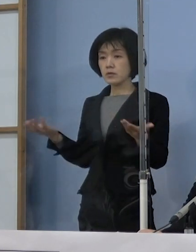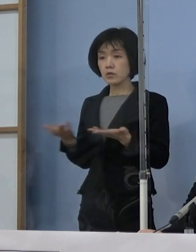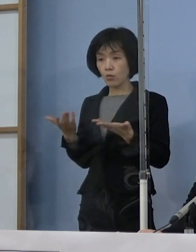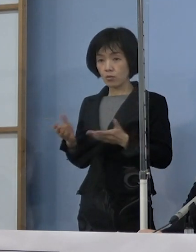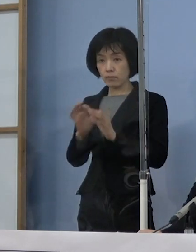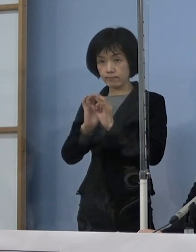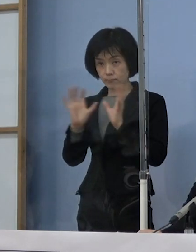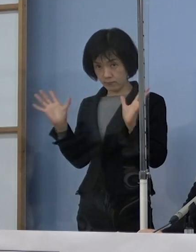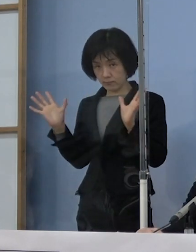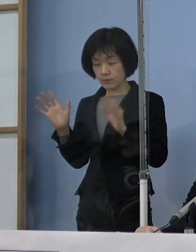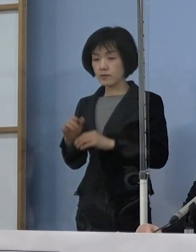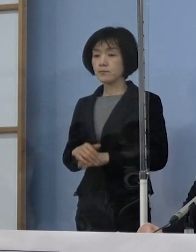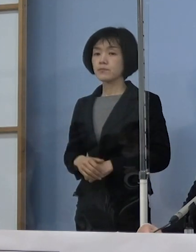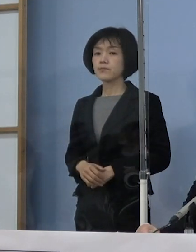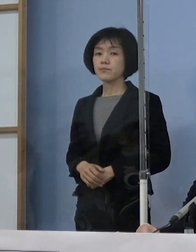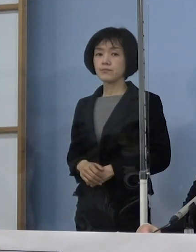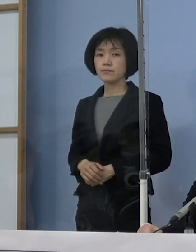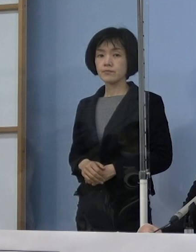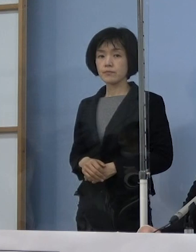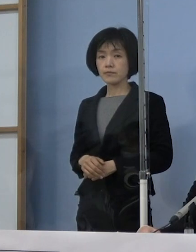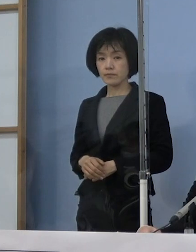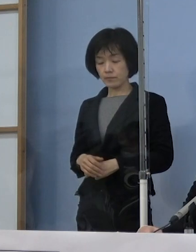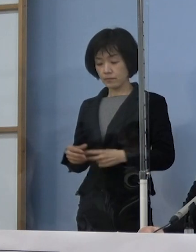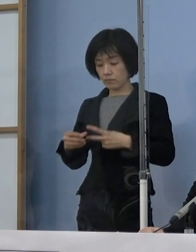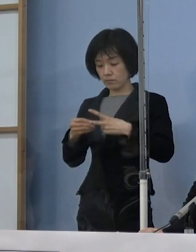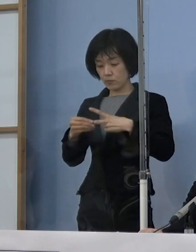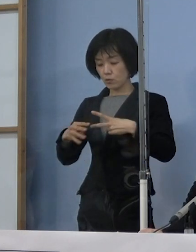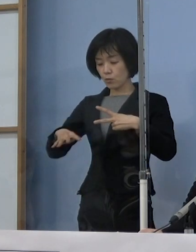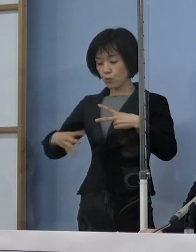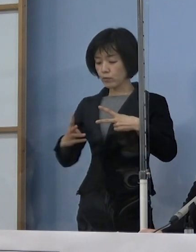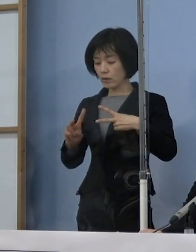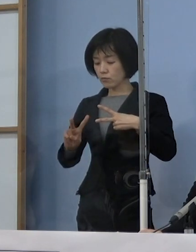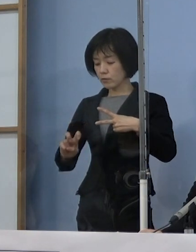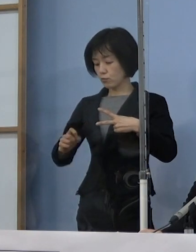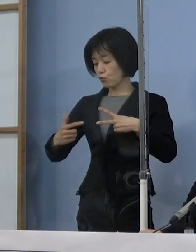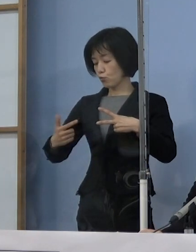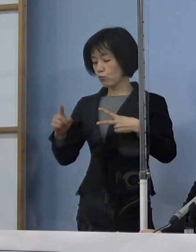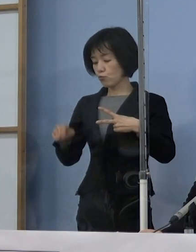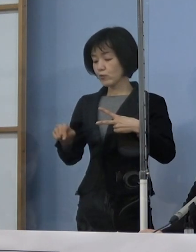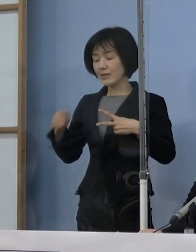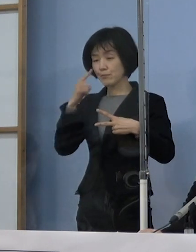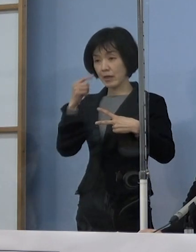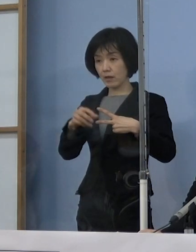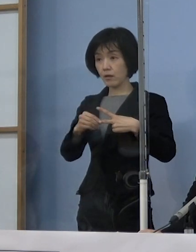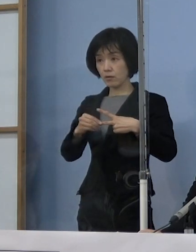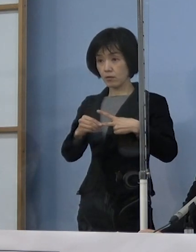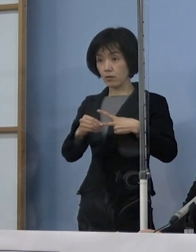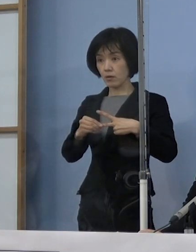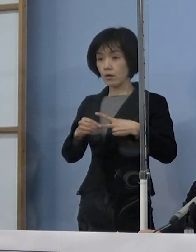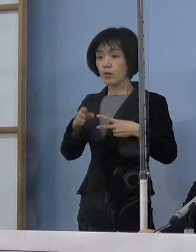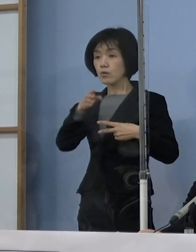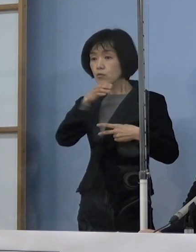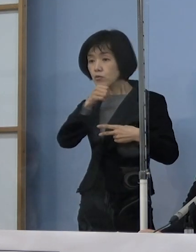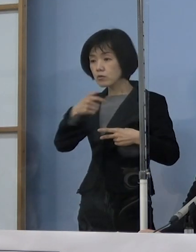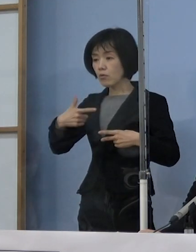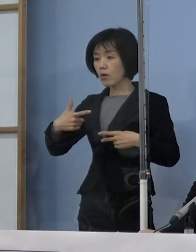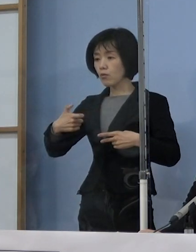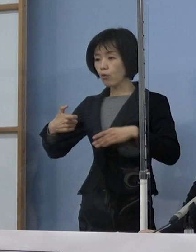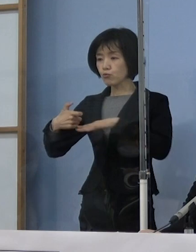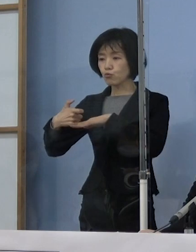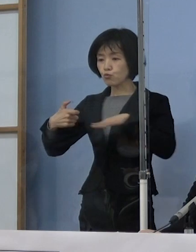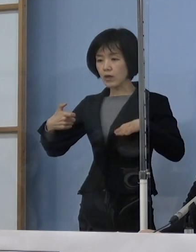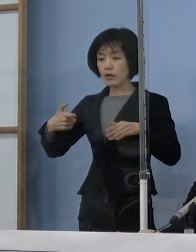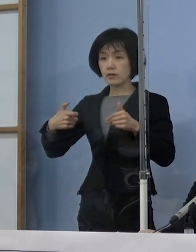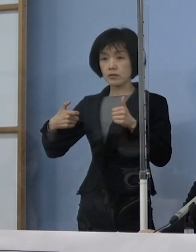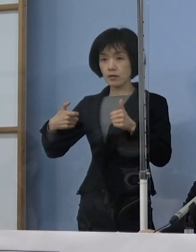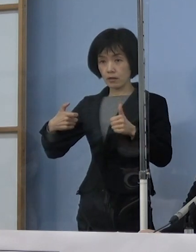無職です。続きまして426例目の感染者について、年代は60代